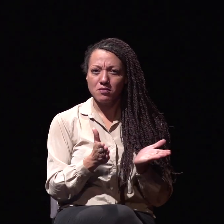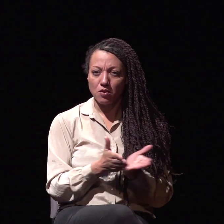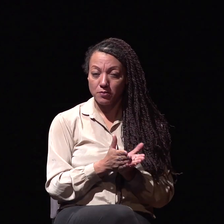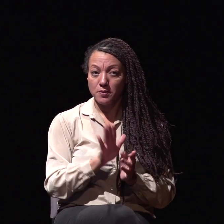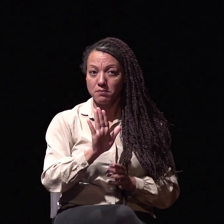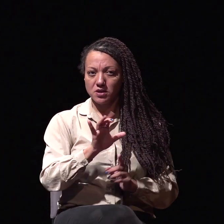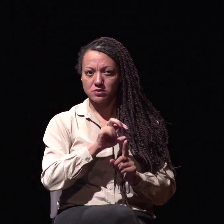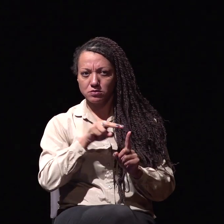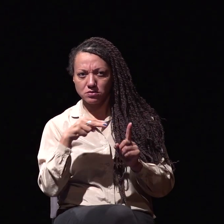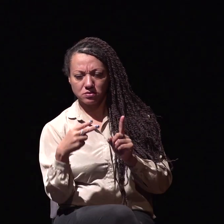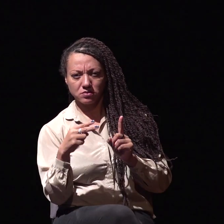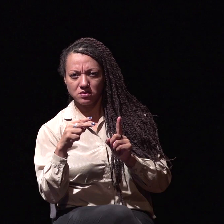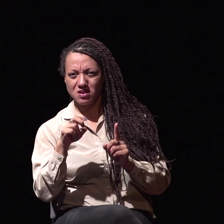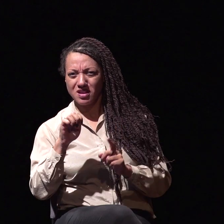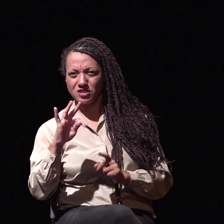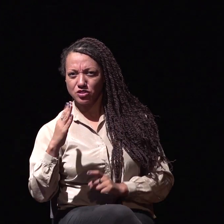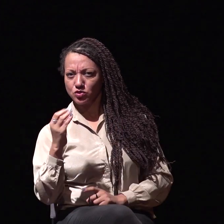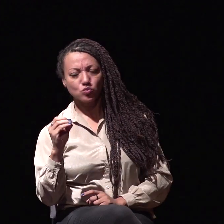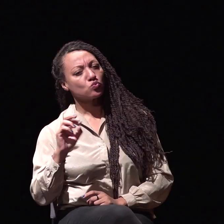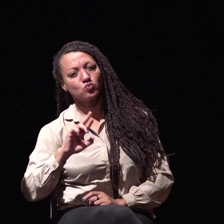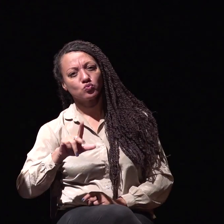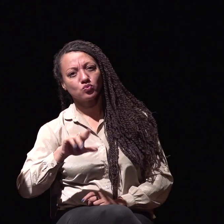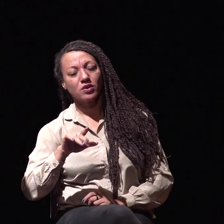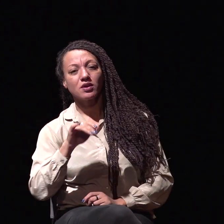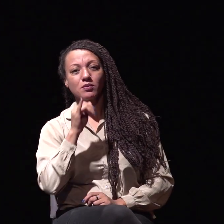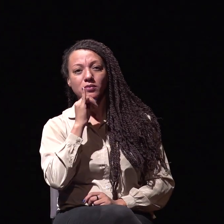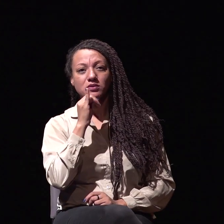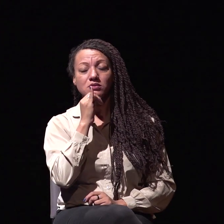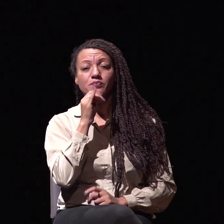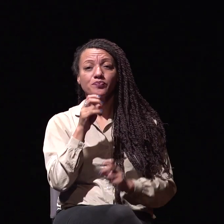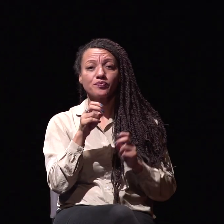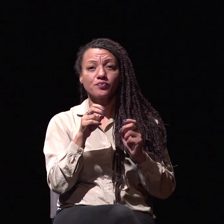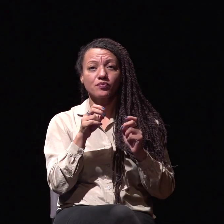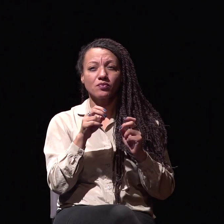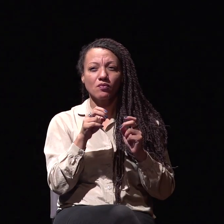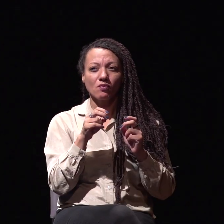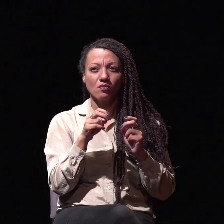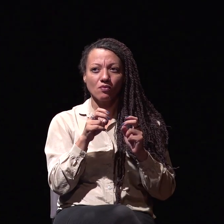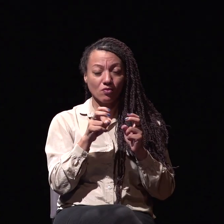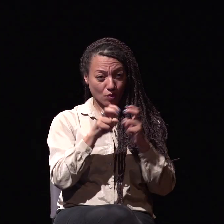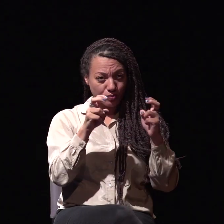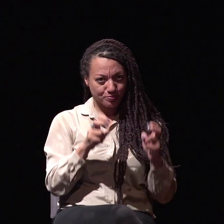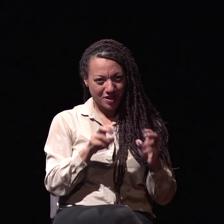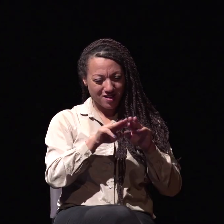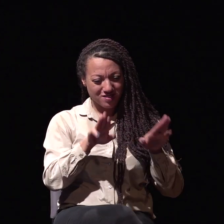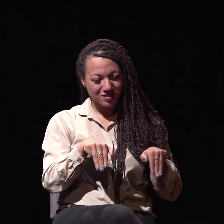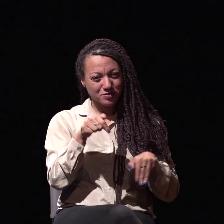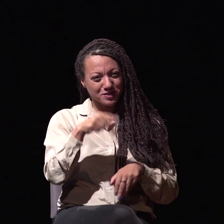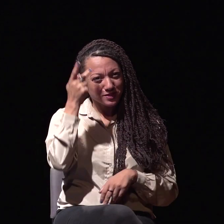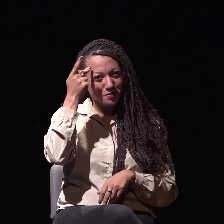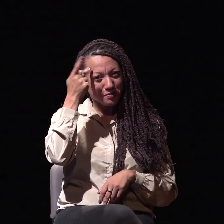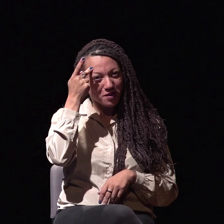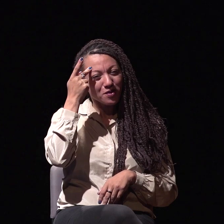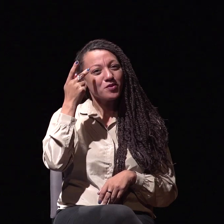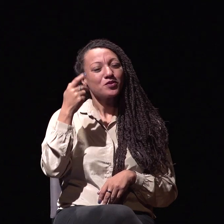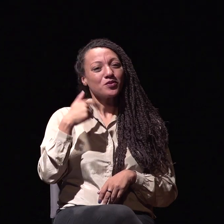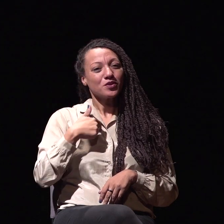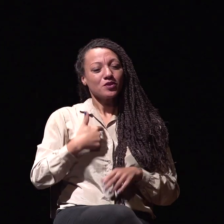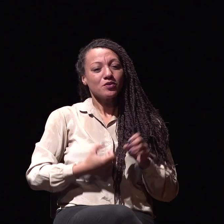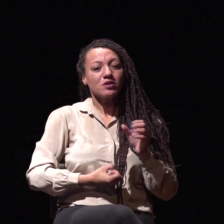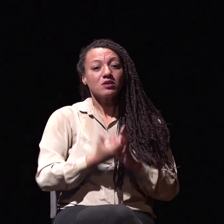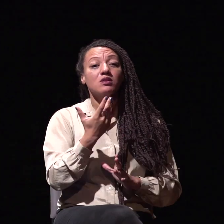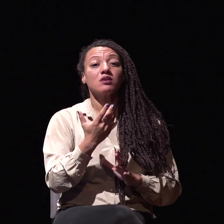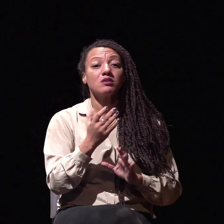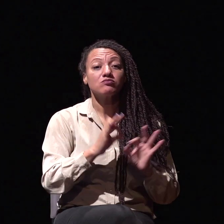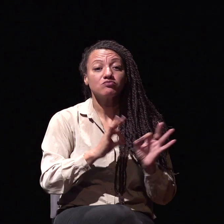do ponto de vista ético. Acho que o Museu de Arte de São Paulo eliminei o esnobismo cultural tão querido pelos intelectuais e